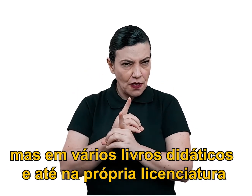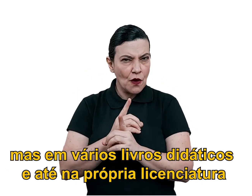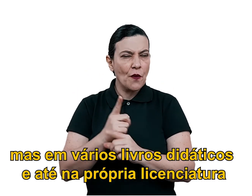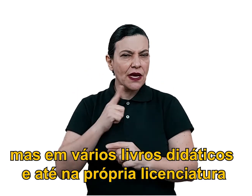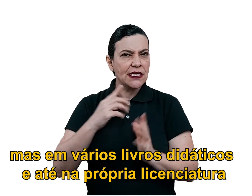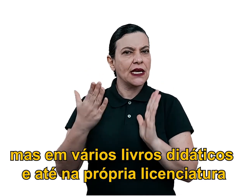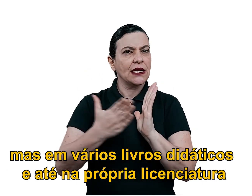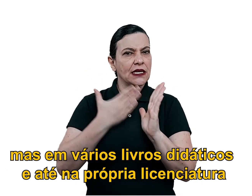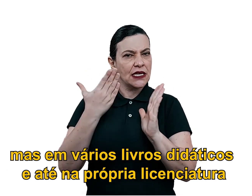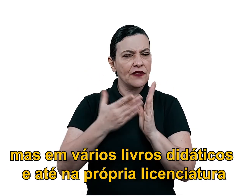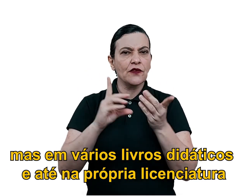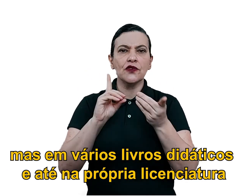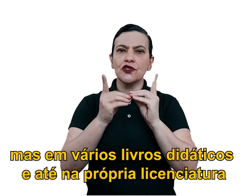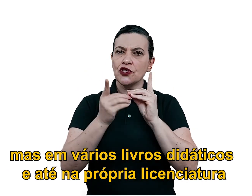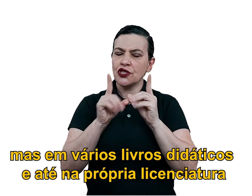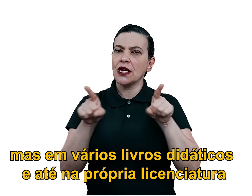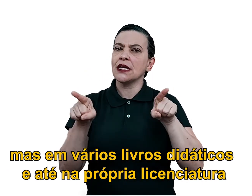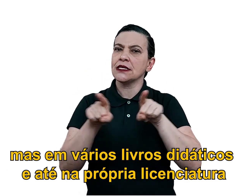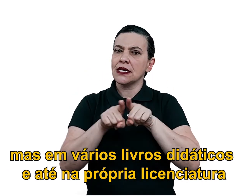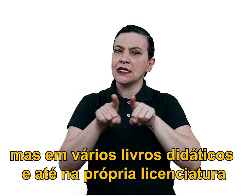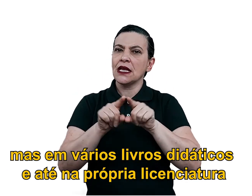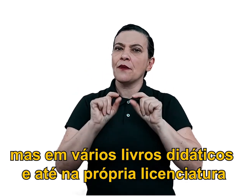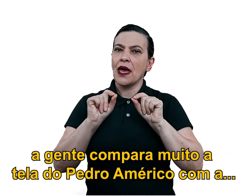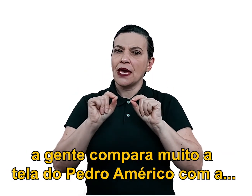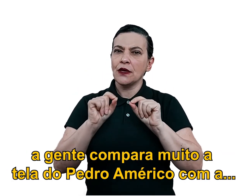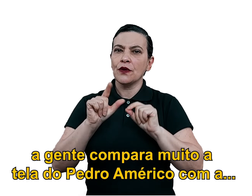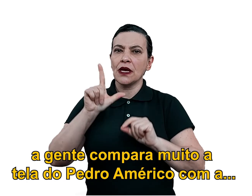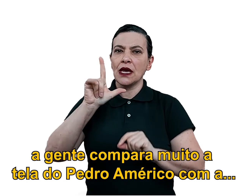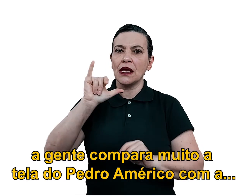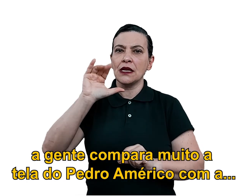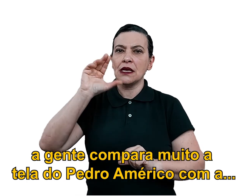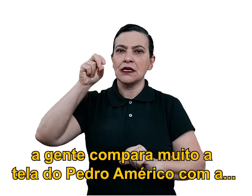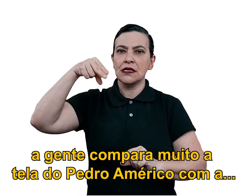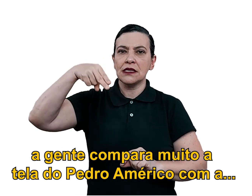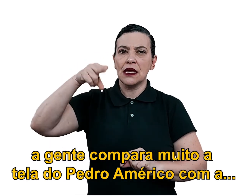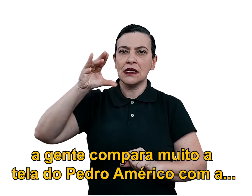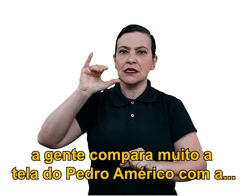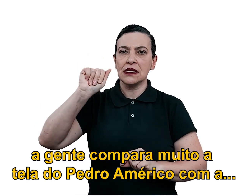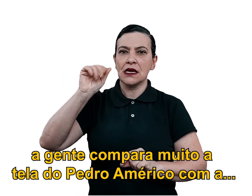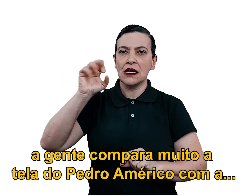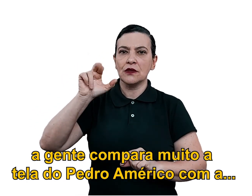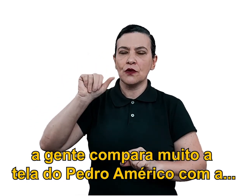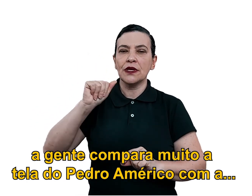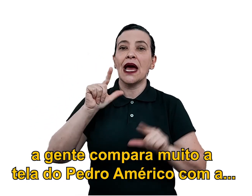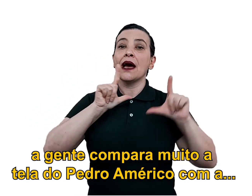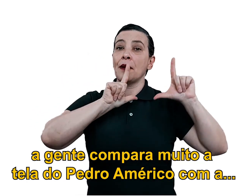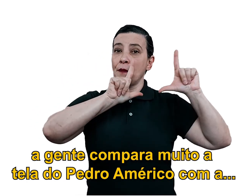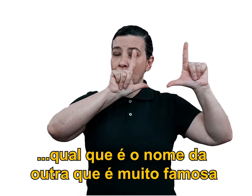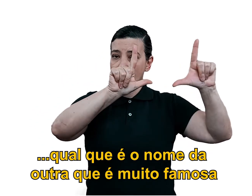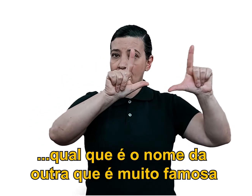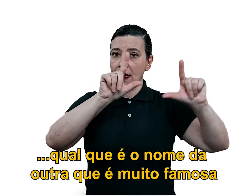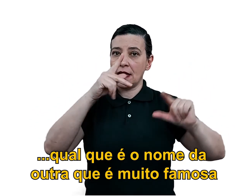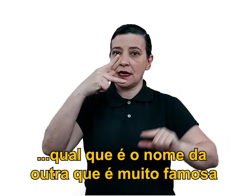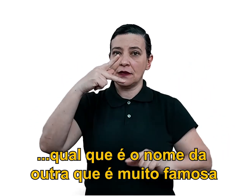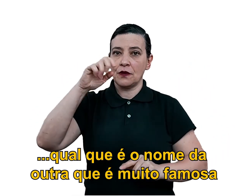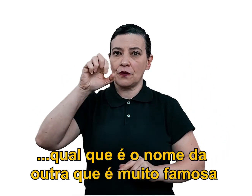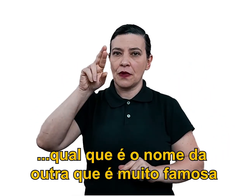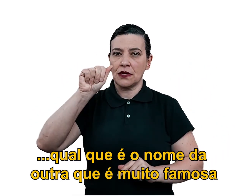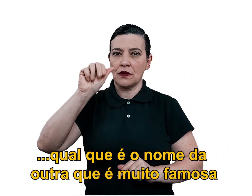livros didáticos e até na própria licenciatura, a gente compara muito a tela do Pedro Américo com qual que é o nome da outra, que é